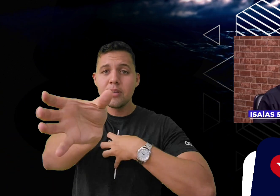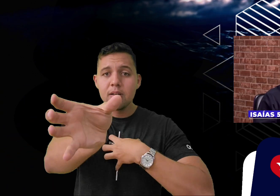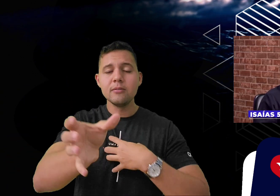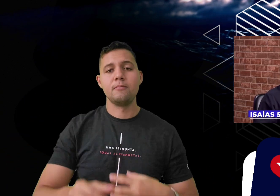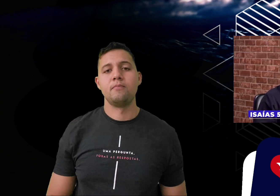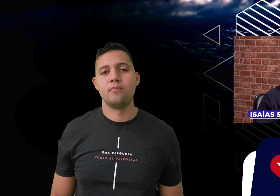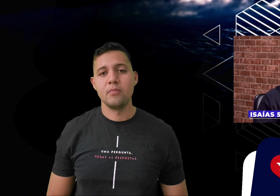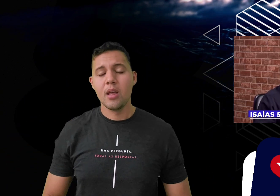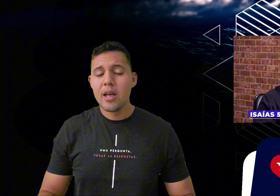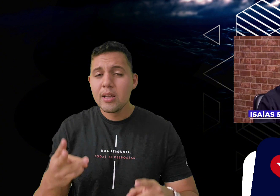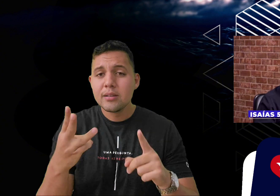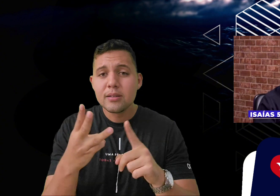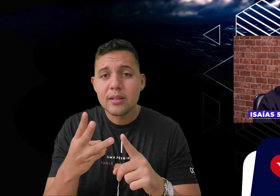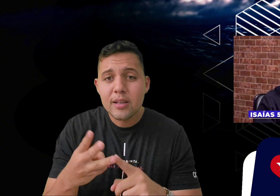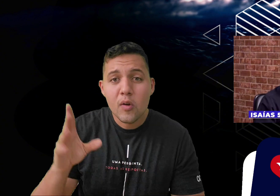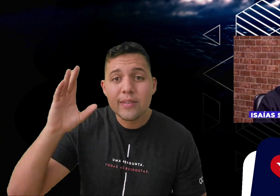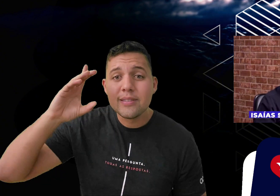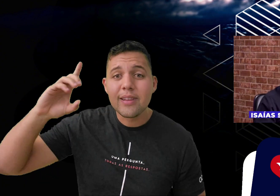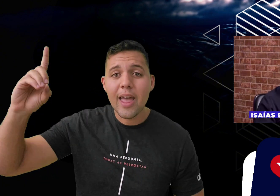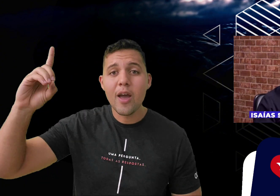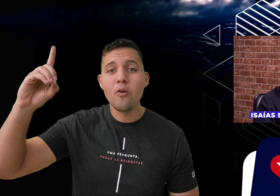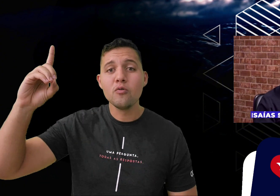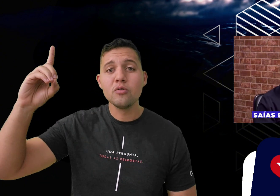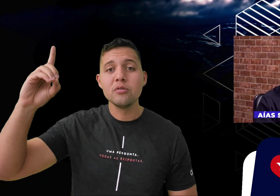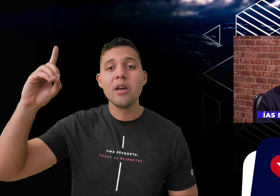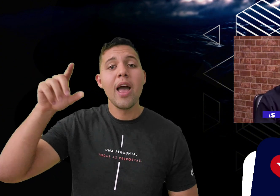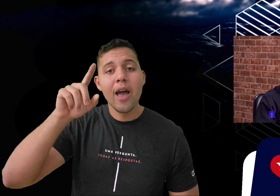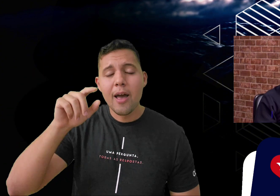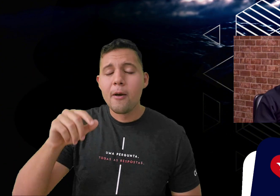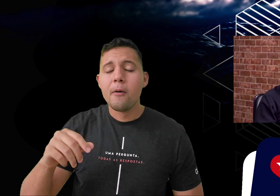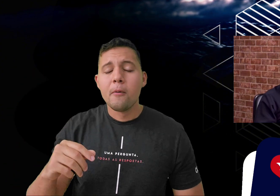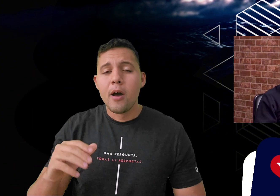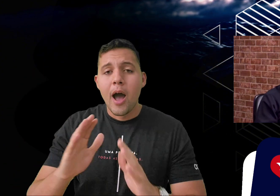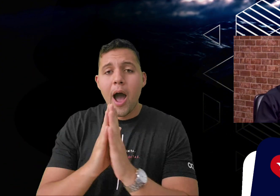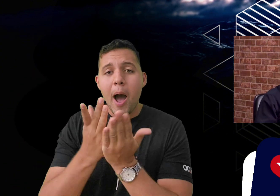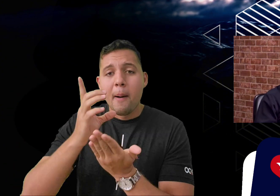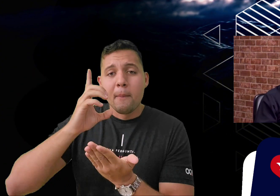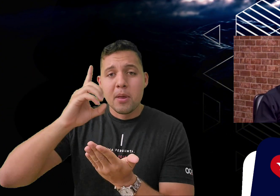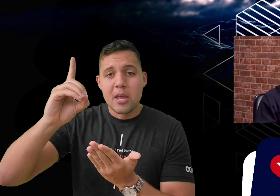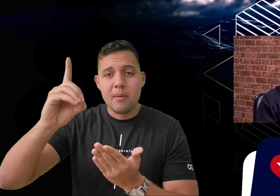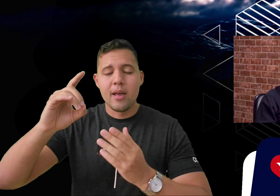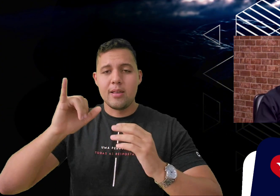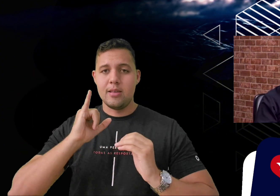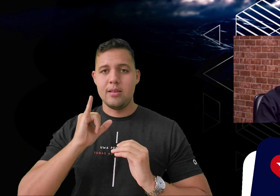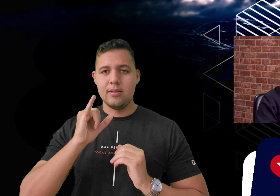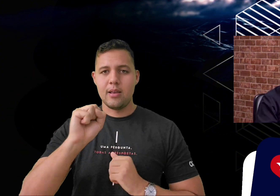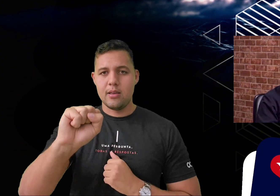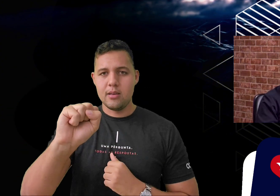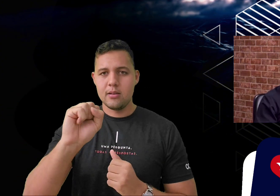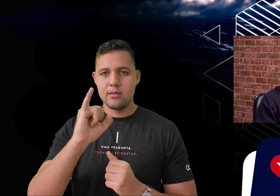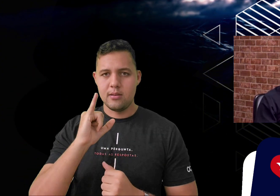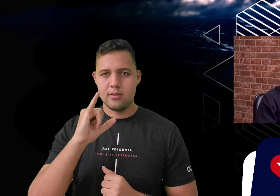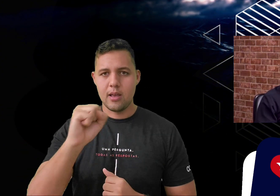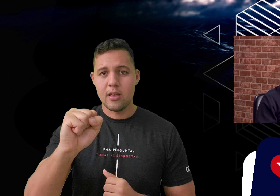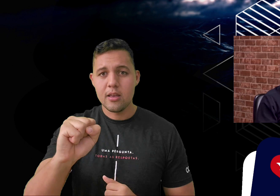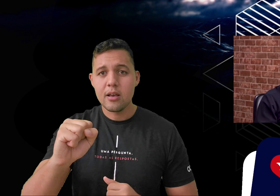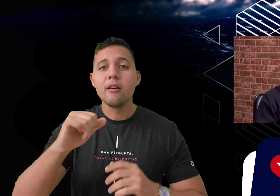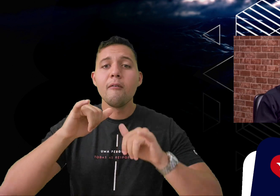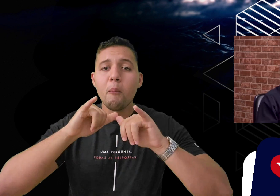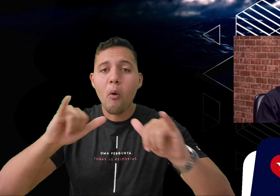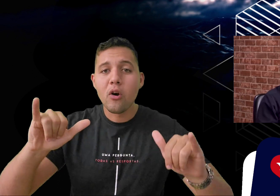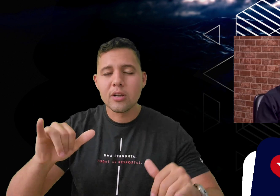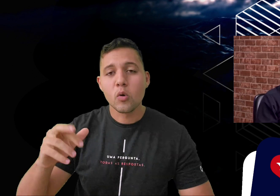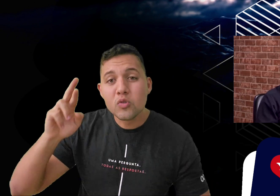Então ele sabe o que é casamento, pois ele mesmo criou o homem e a mulher e os uniu em casamento.